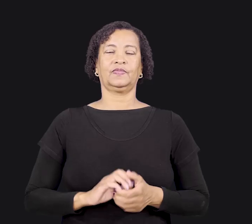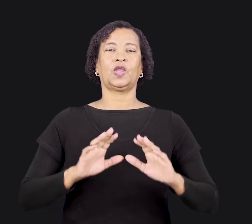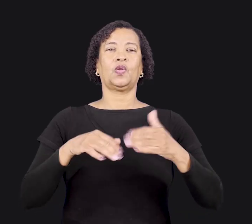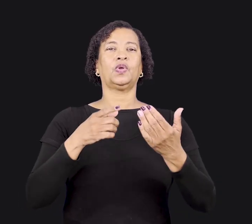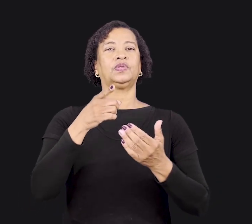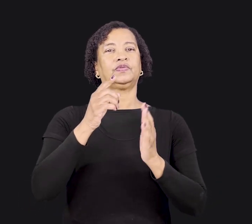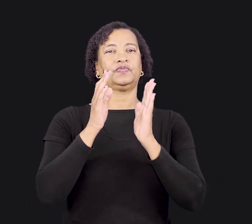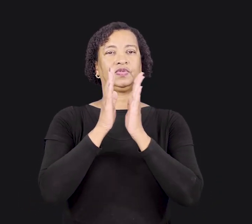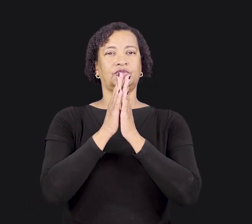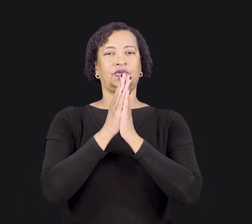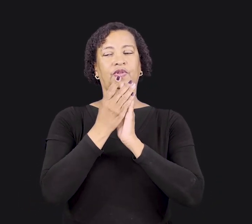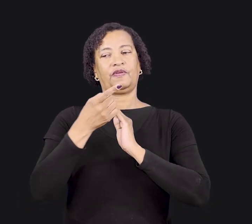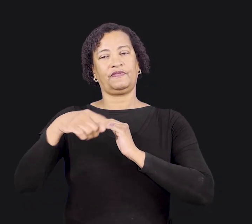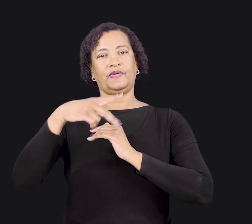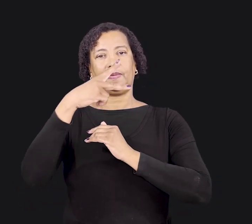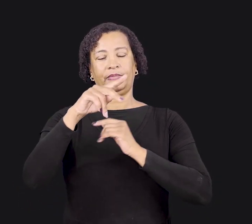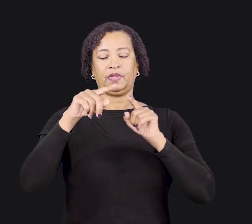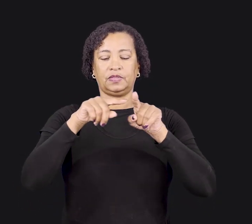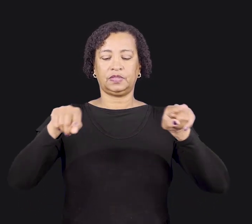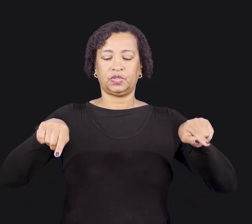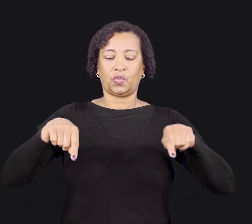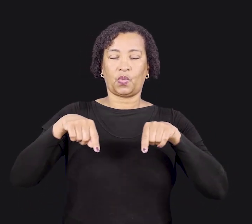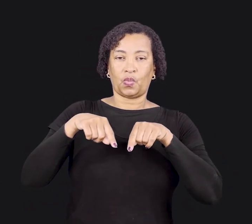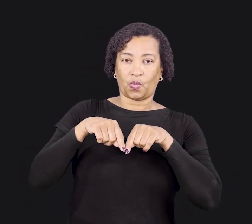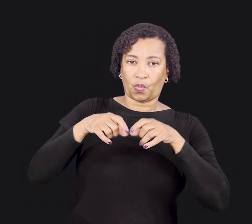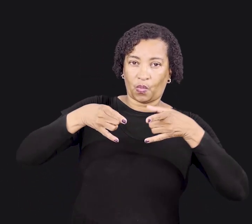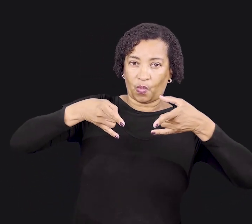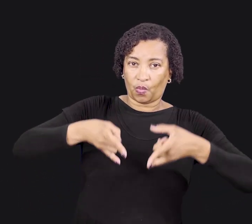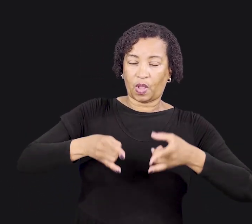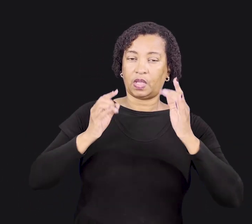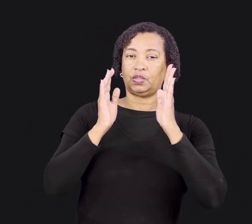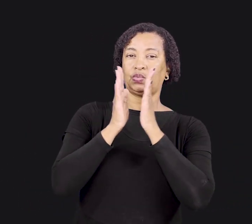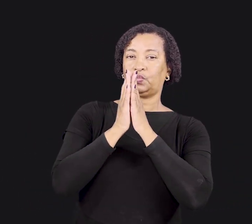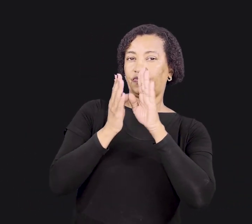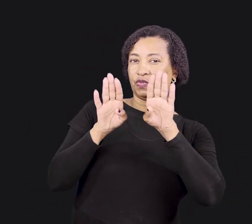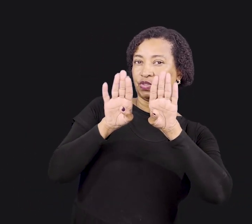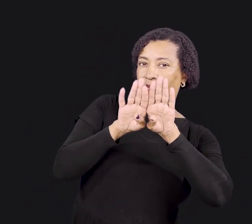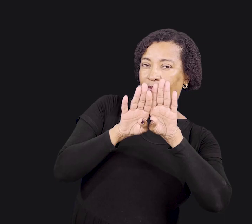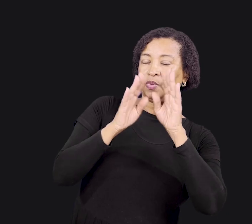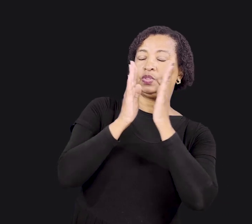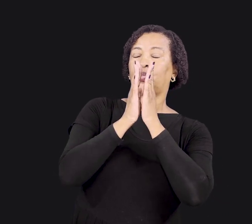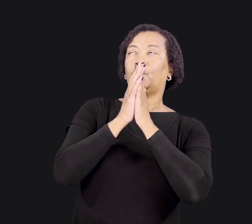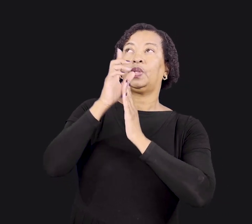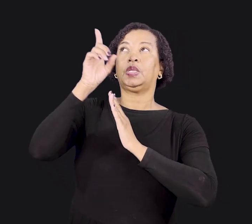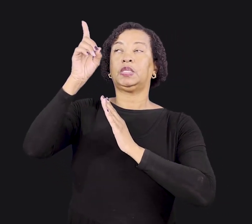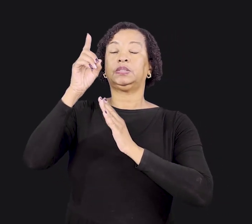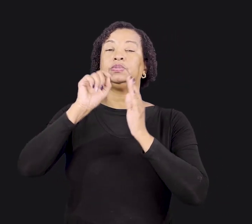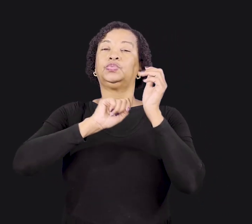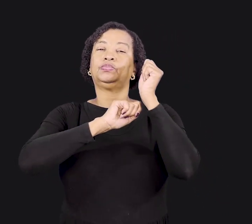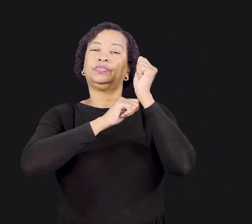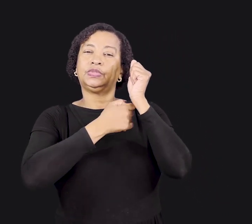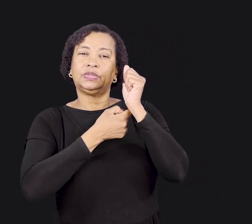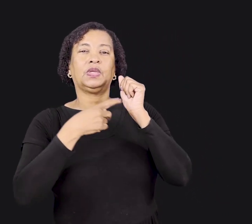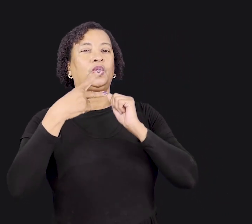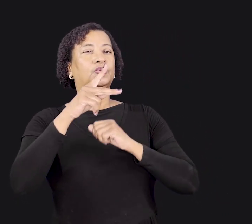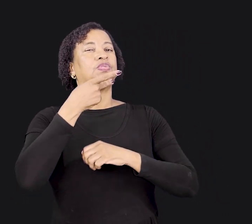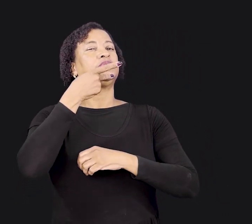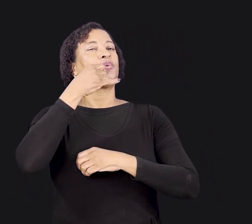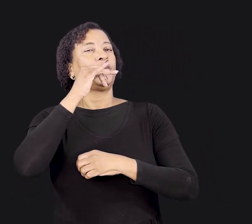Quando você orar, vá para seu quarto, feche a porta e ore a seu pai que está em secreto. Então o seu pai que vem